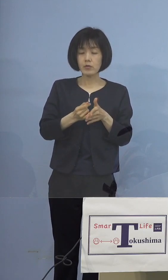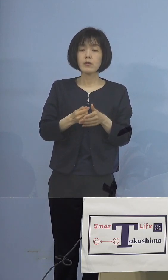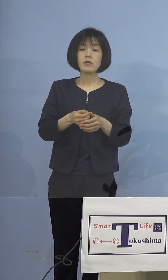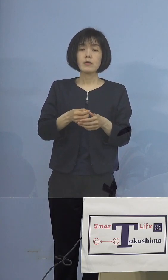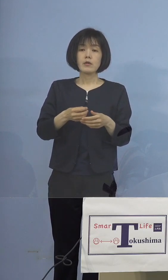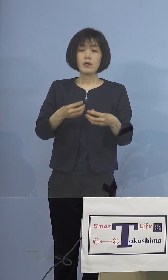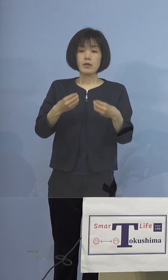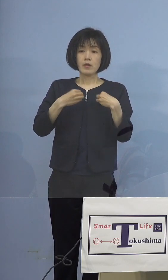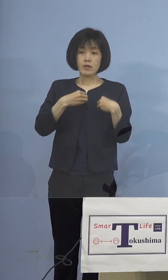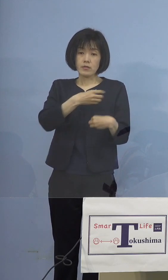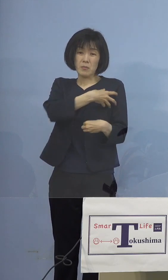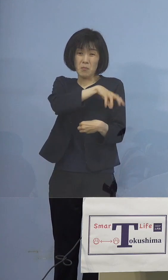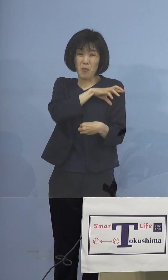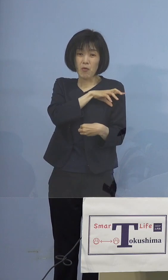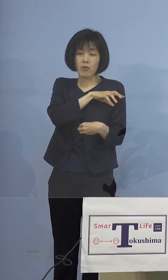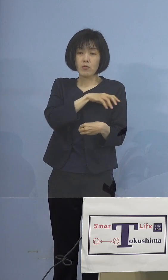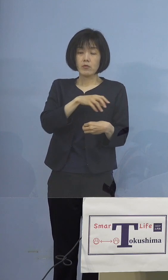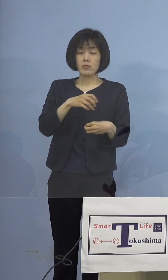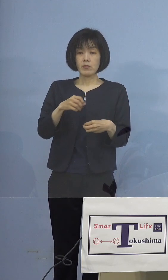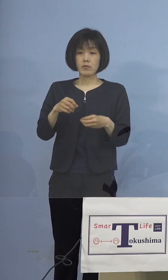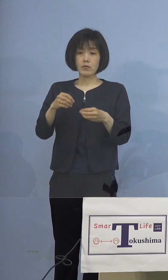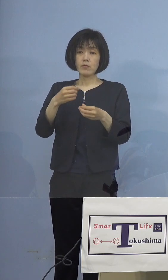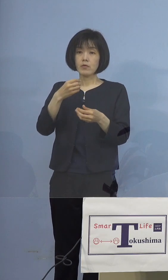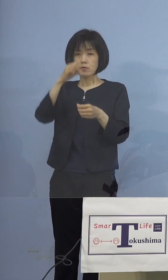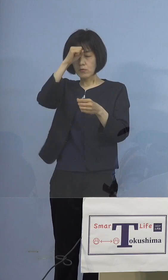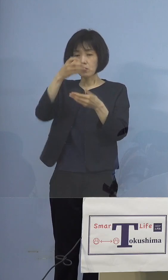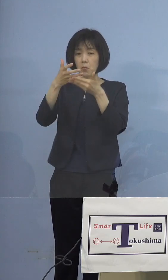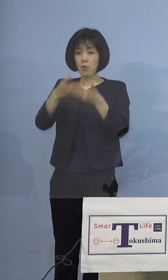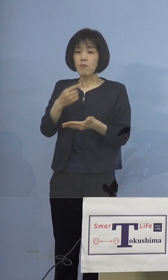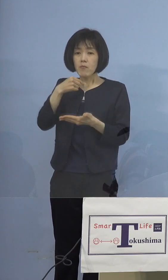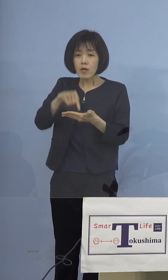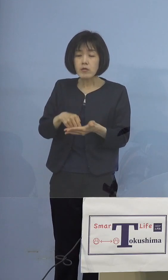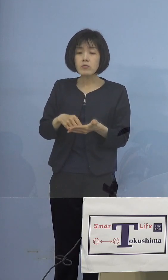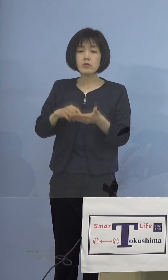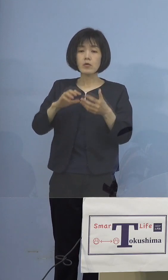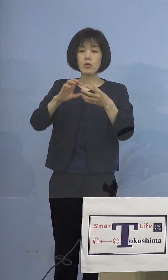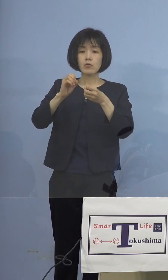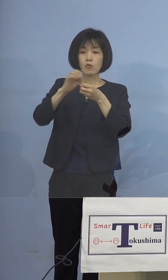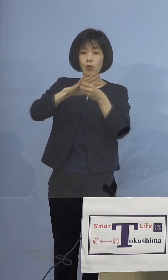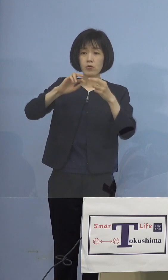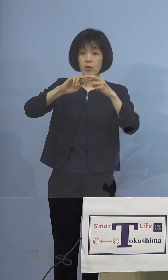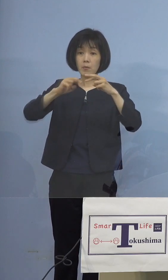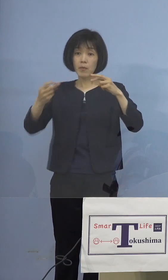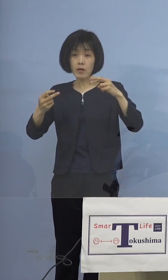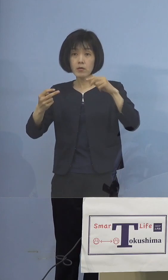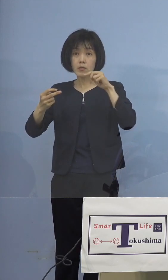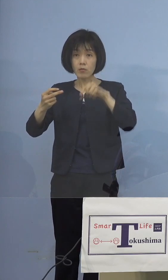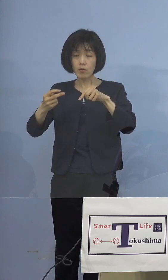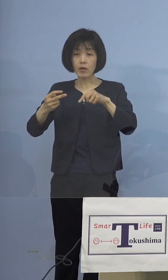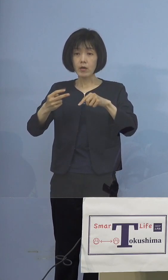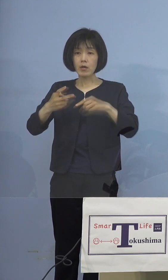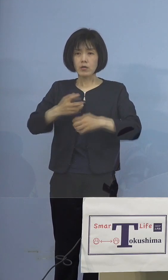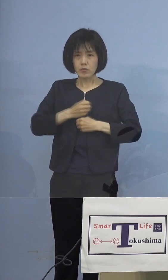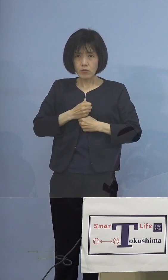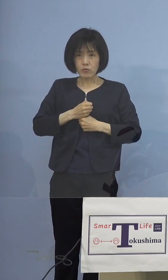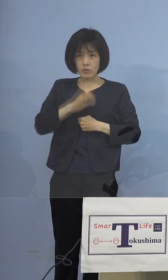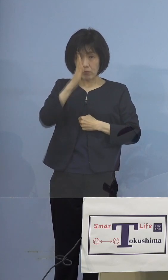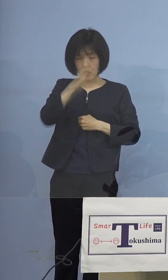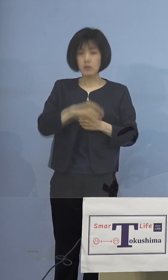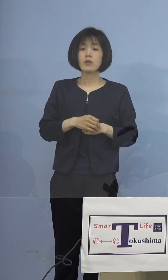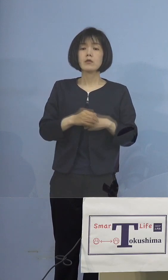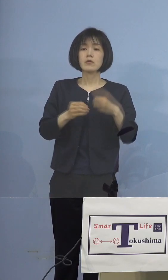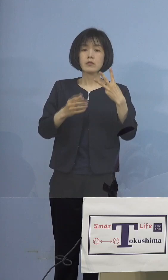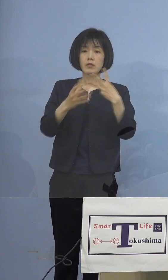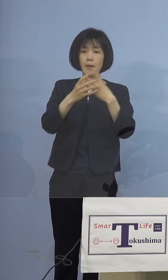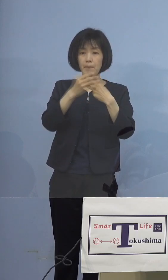重症化しやすい変異株の特性をぜひご理解いただき、3密はもとより2密、1密